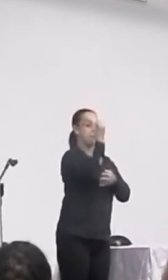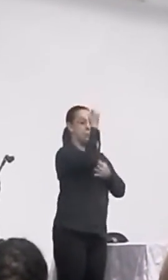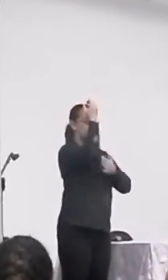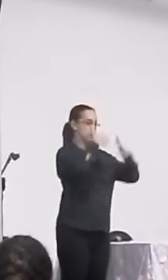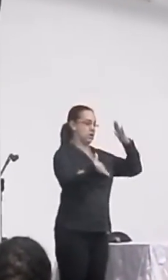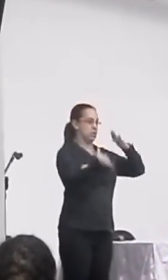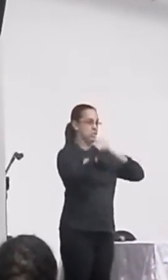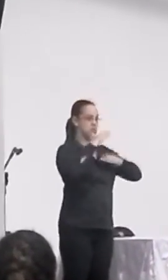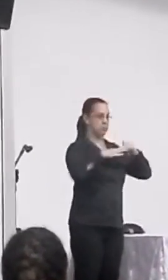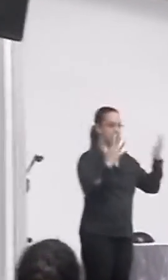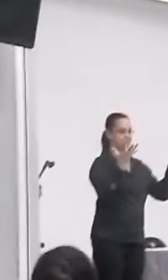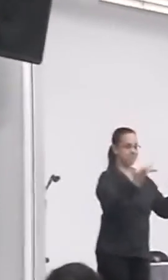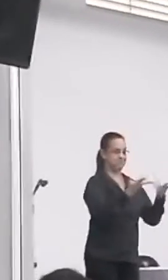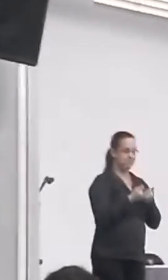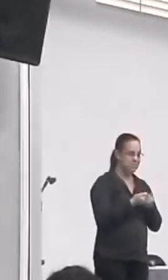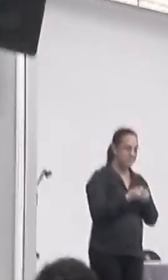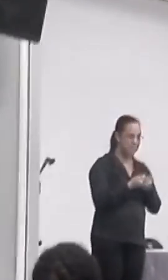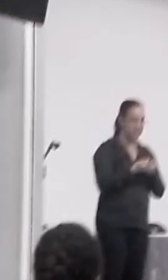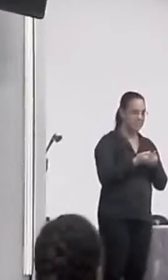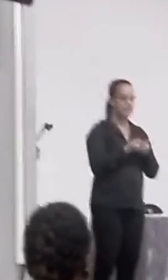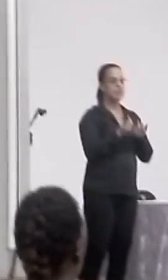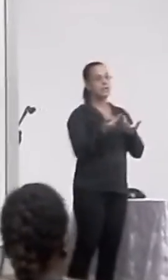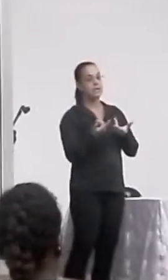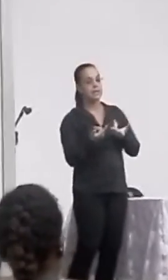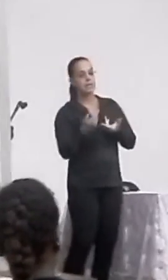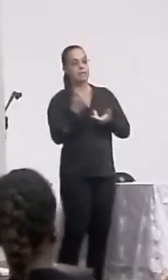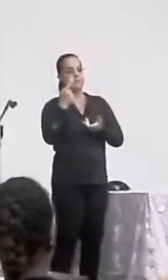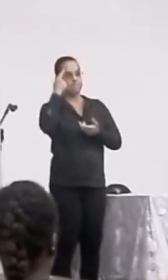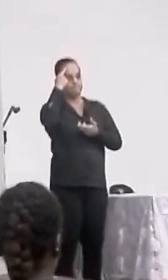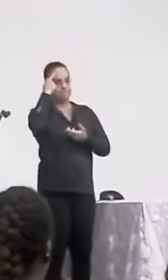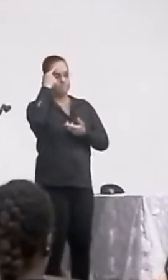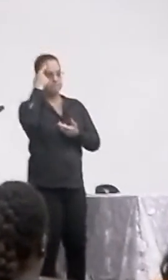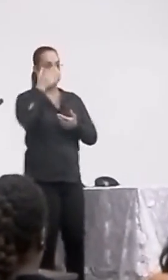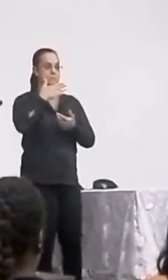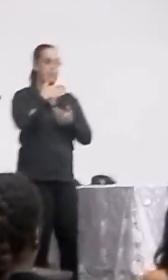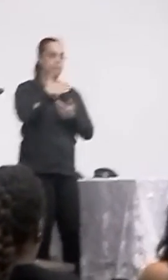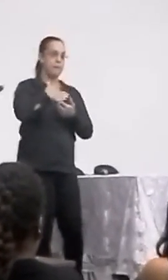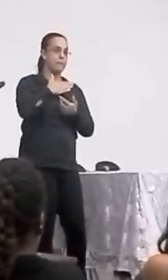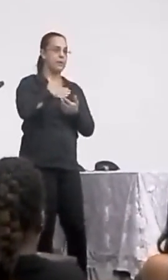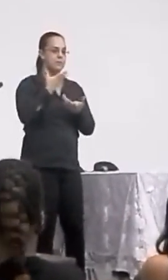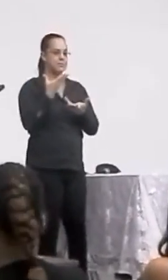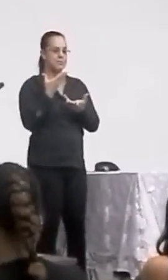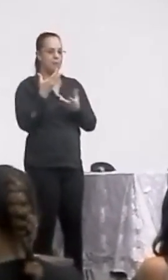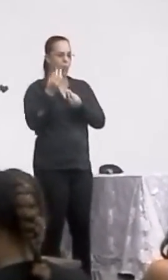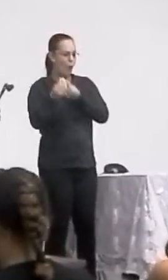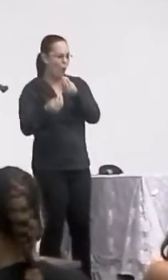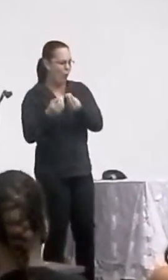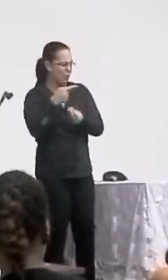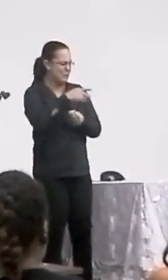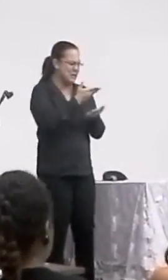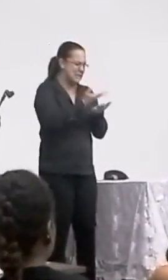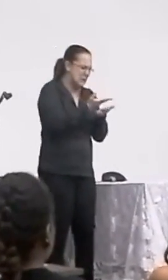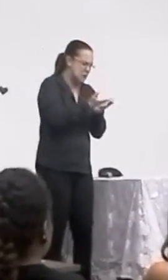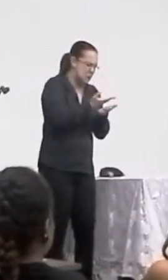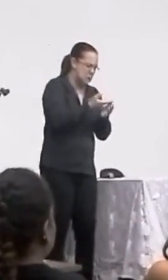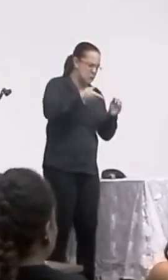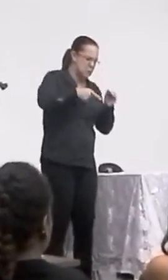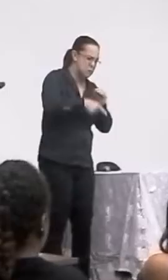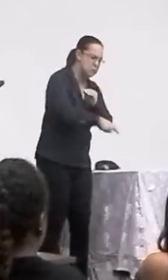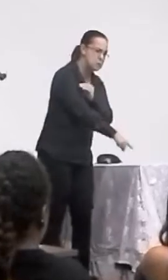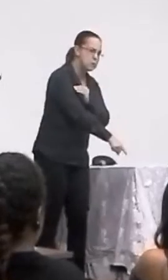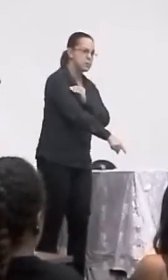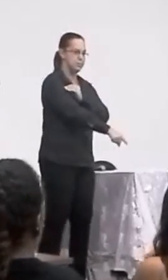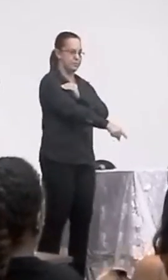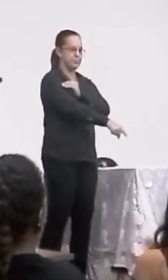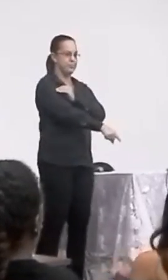página. Eu acho, e nem sei muito bem como fazer isso, como conseguir isso. A